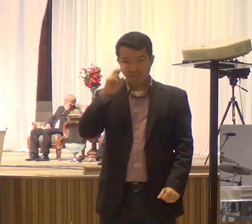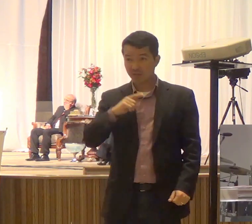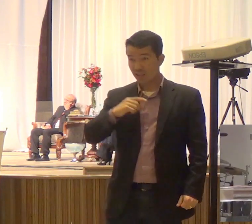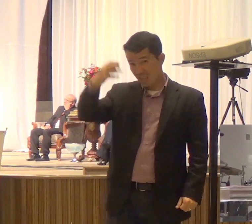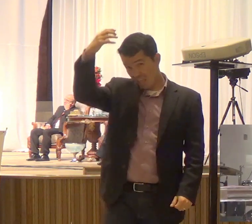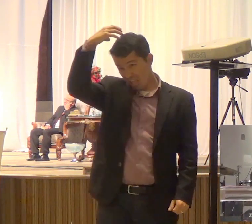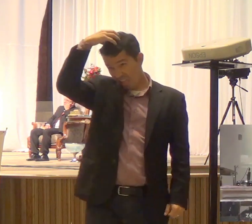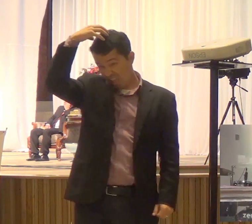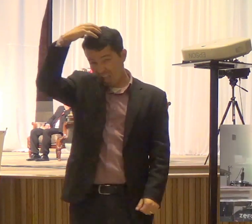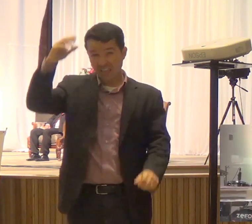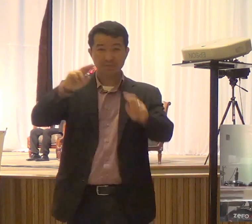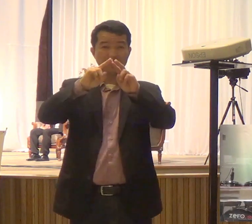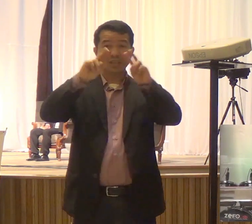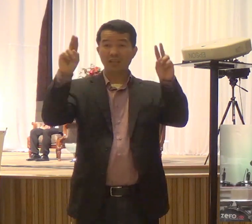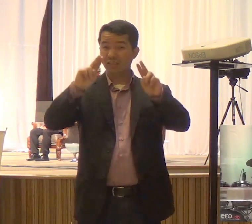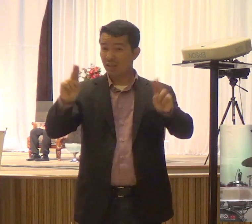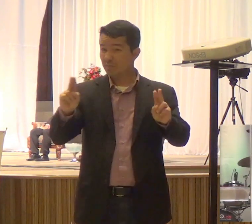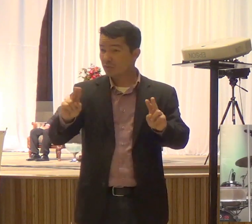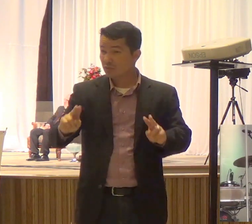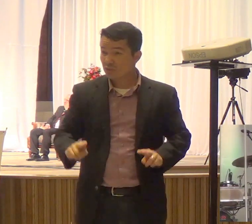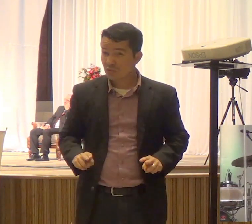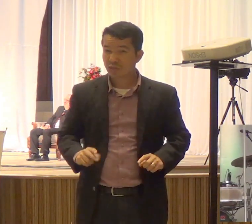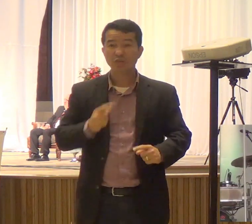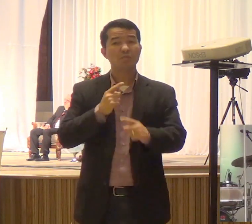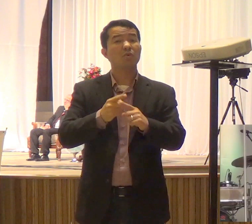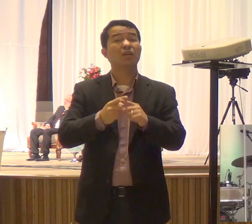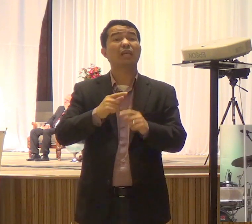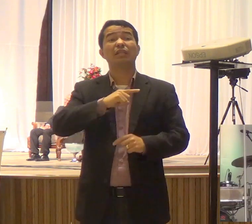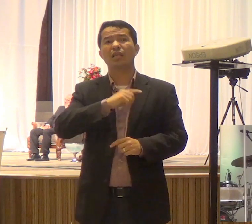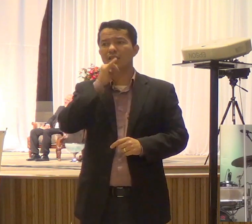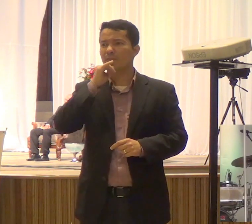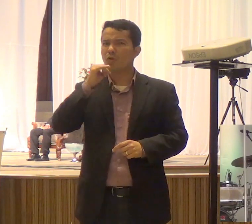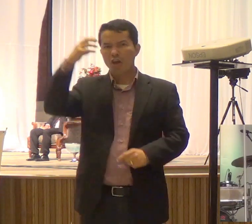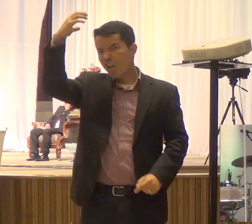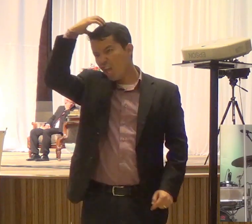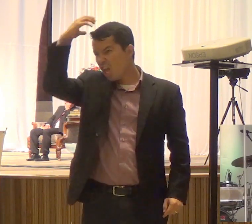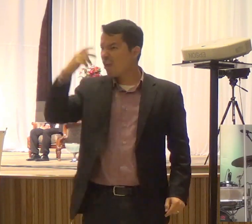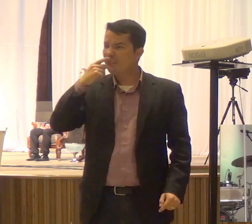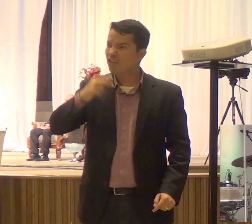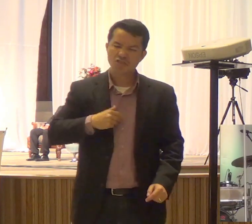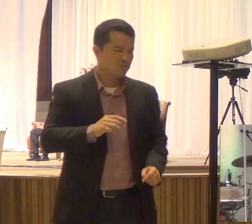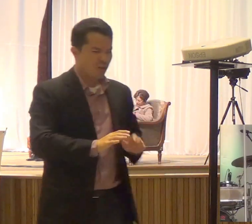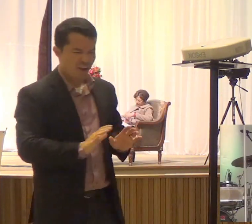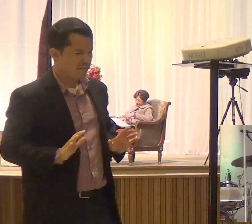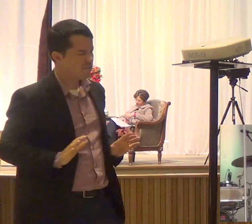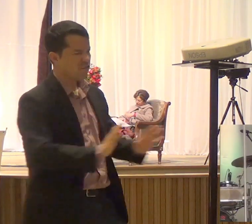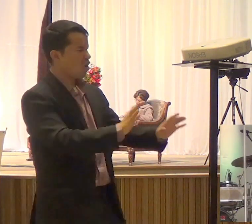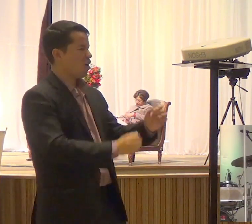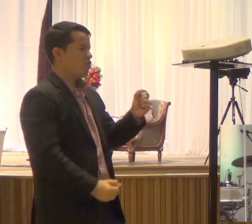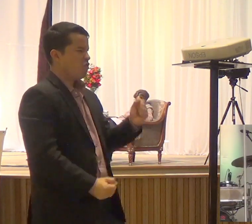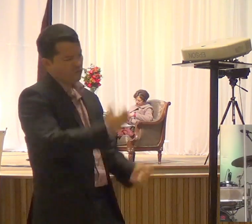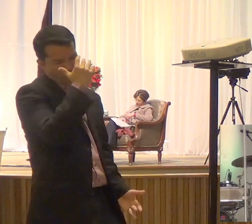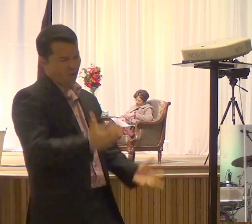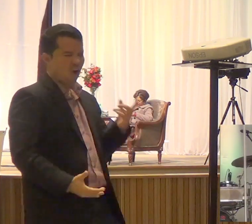rei prova ali a vida daqueles camaradas, dizendo: mete fogo nessa fornalha, né? A ideia é